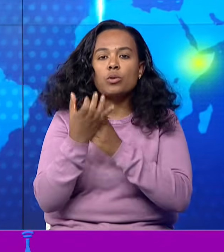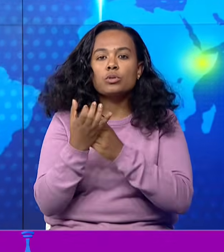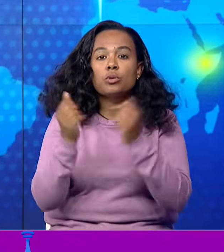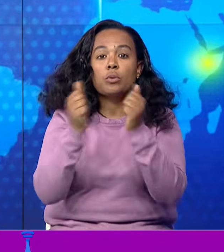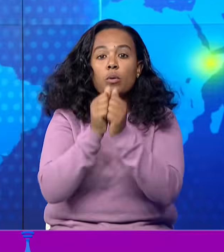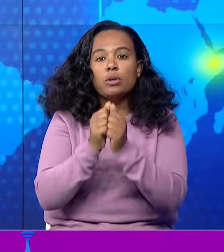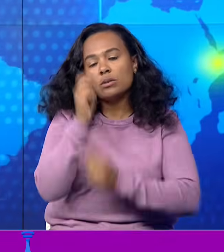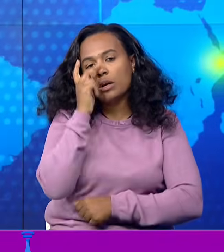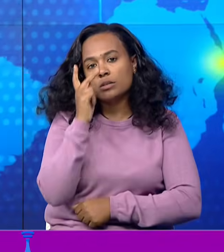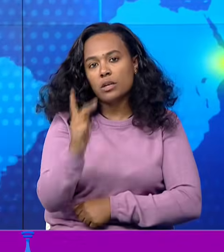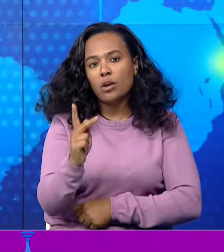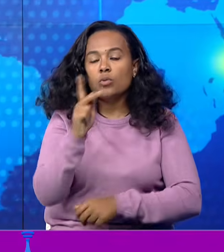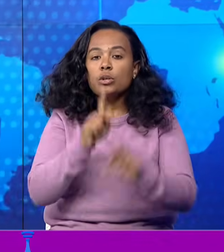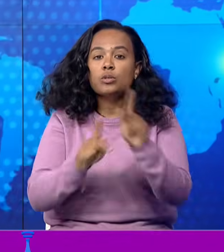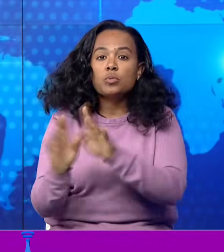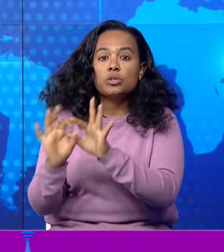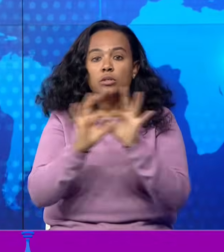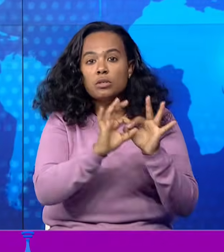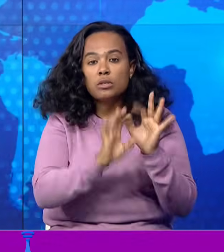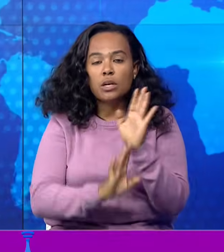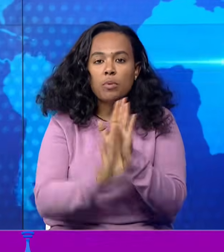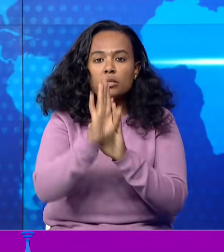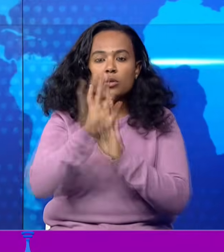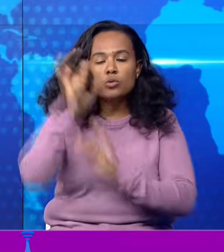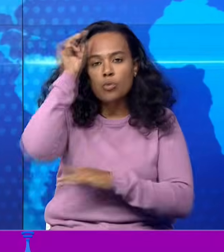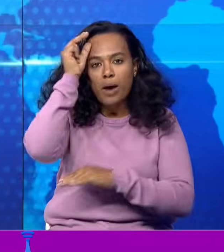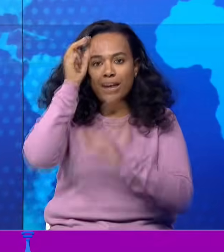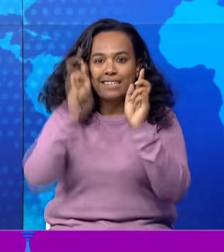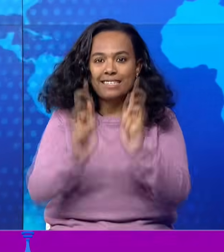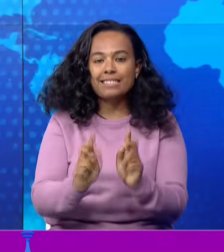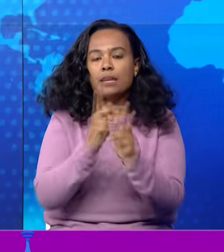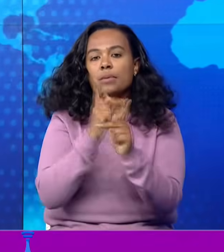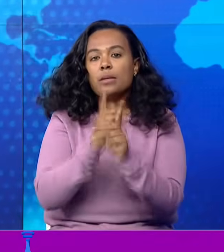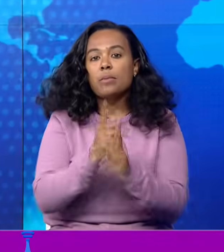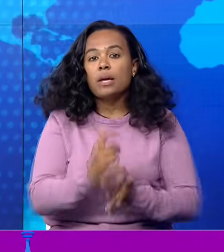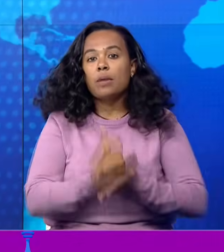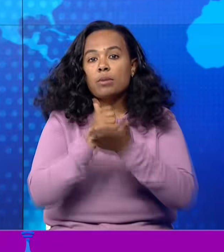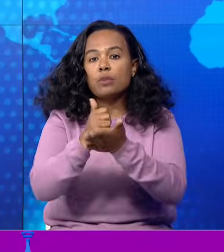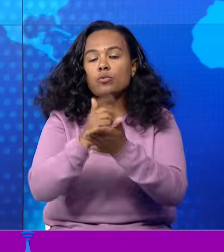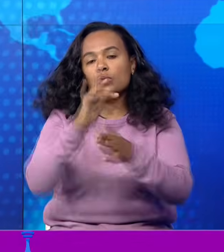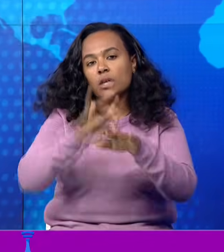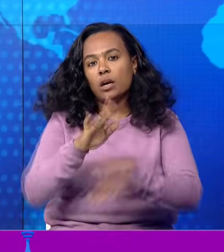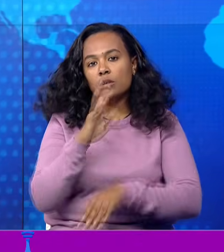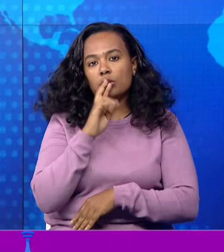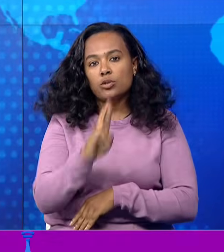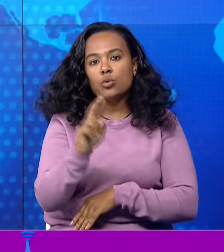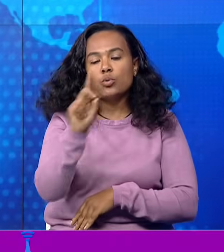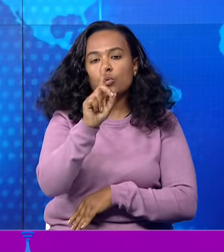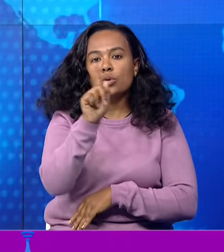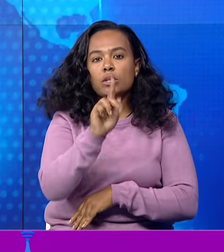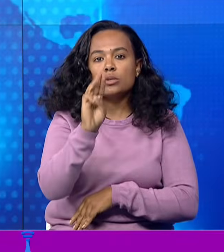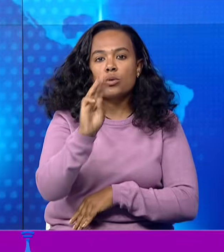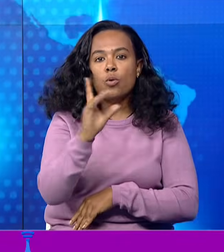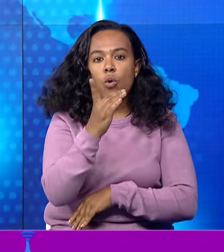ህብራዊነቷን ያሳያሉ። የህዝቦችን ትስስር የሚያሳድጉ ባህልና ቅርስን ለመጠበቅ የሚረዱ ሁነቶችም ተጠቃሽ ናቸው። ዩኔስኮ